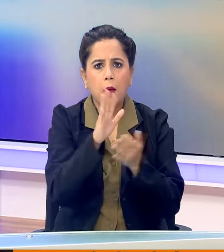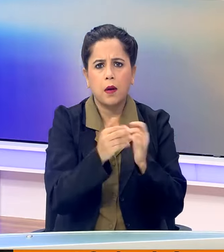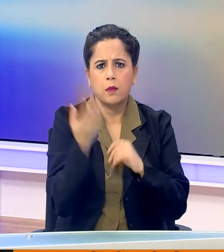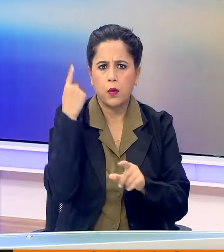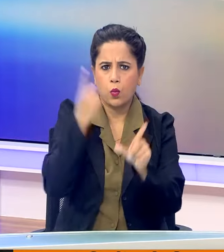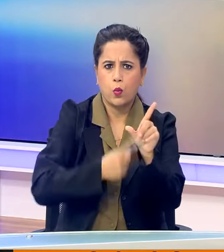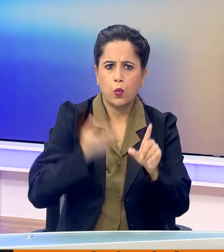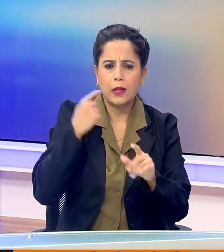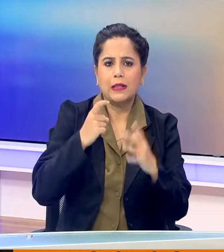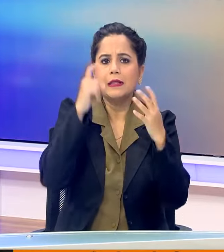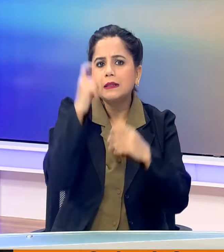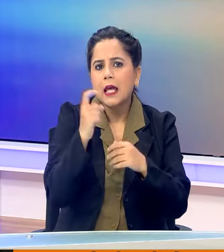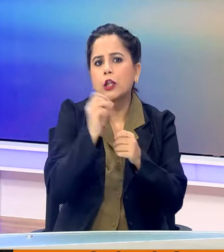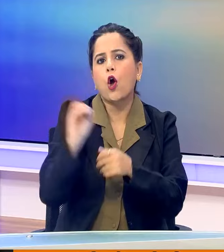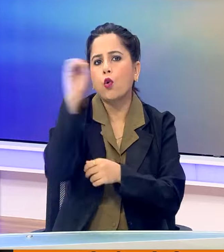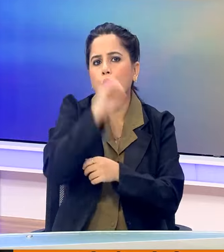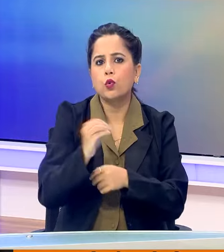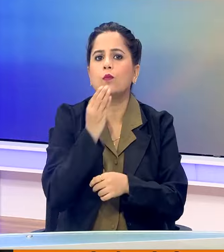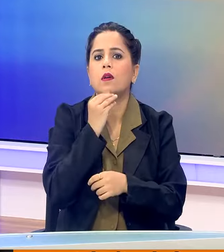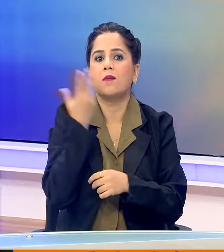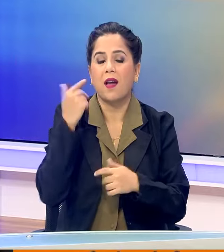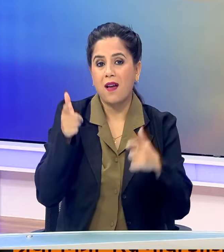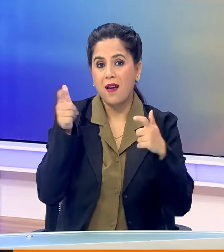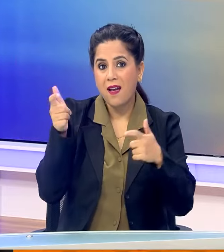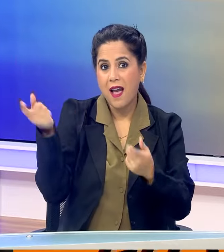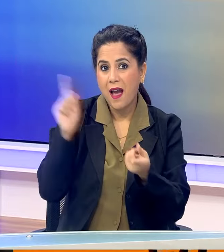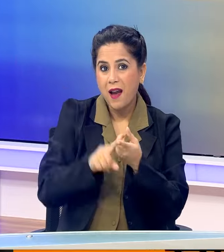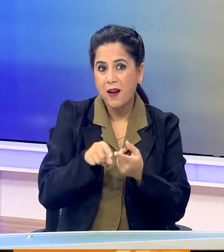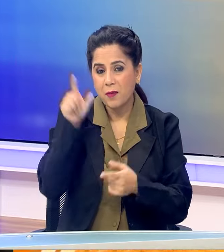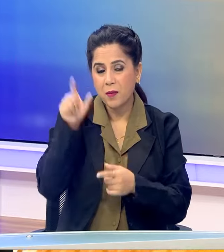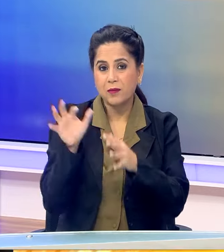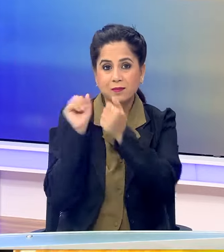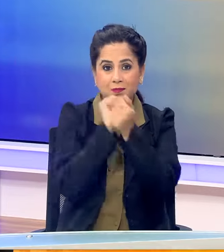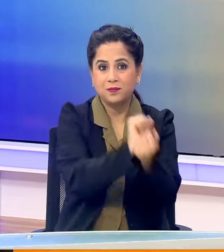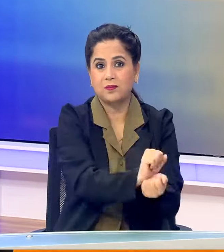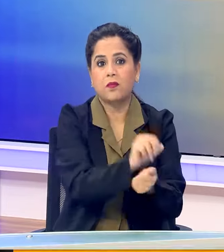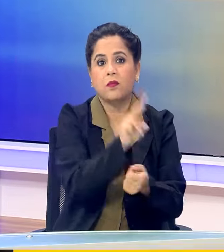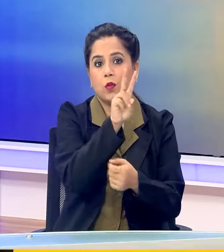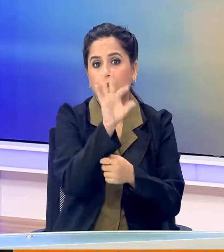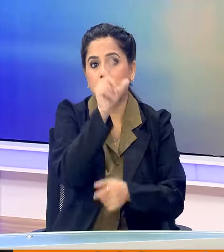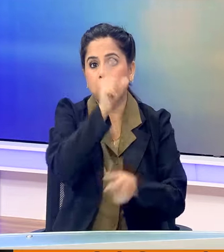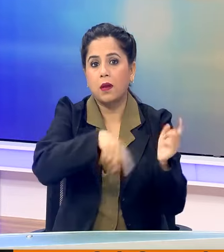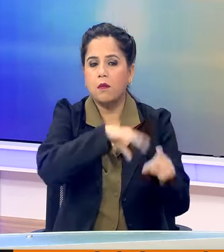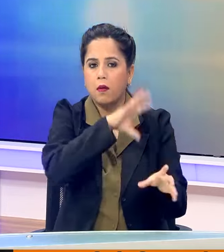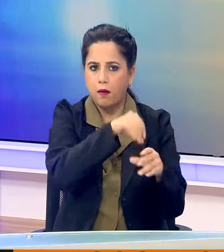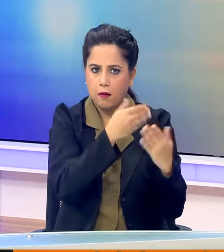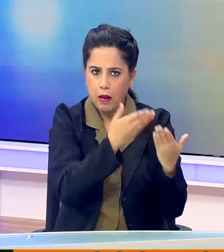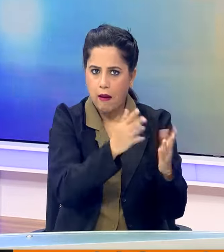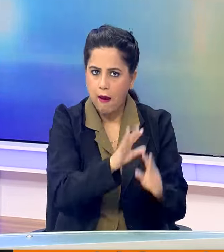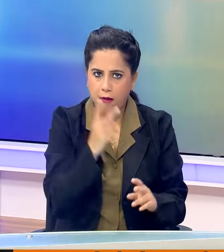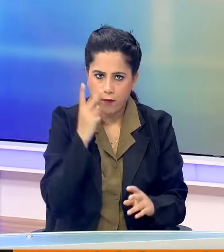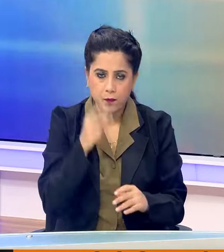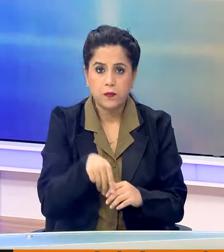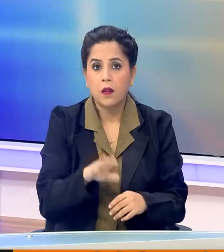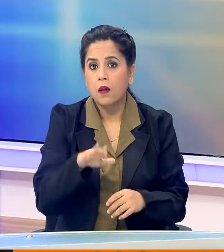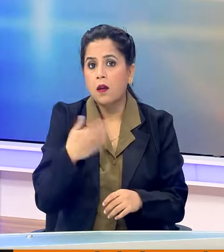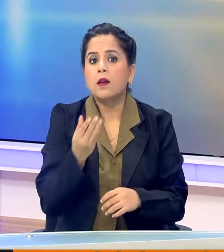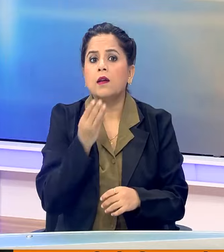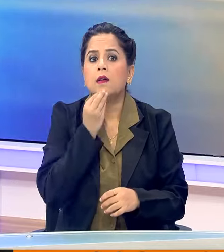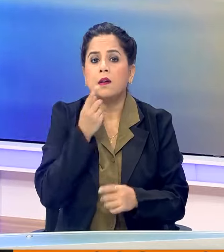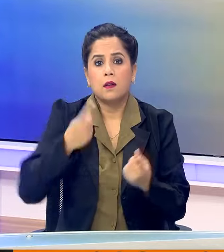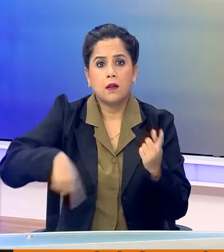वर्ष 7 अक्टूबर को इजराइल पर हमले के दौरान बंधक बनाए गए 250 लोगों में शामिल थे इसके बाद